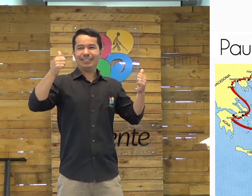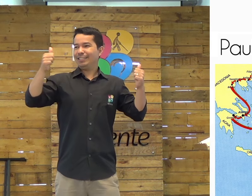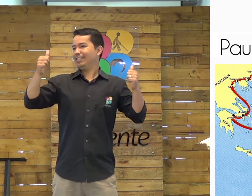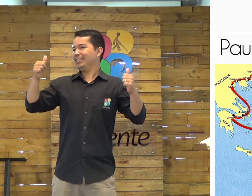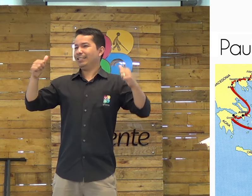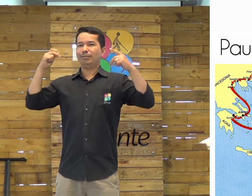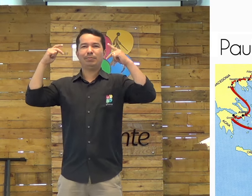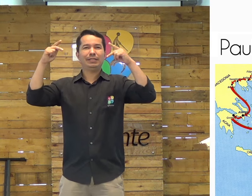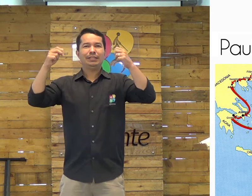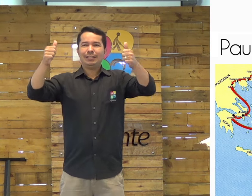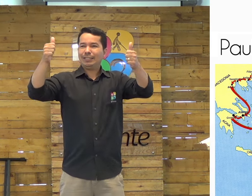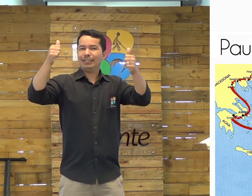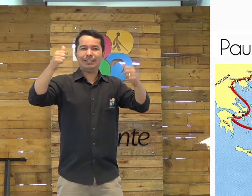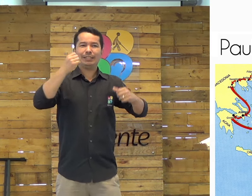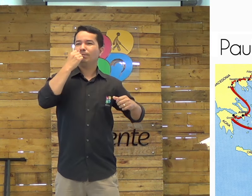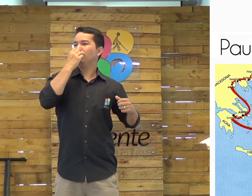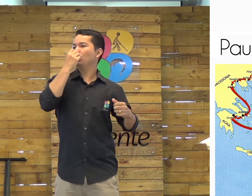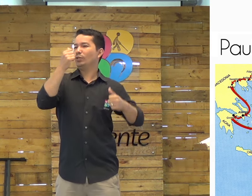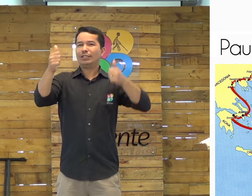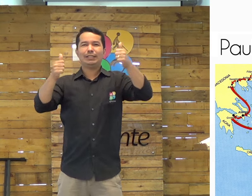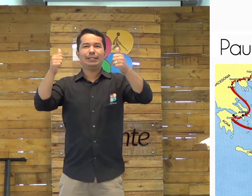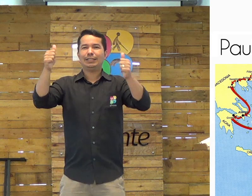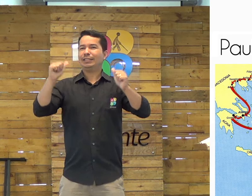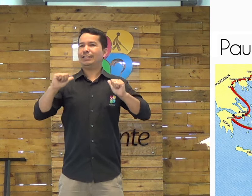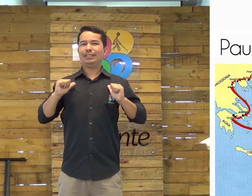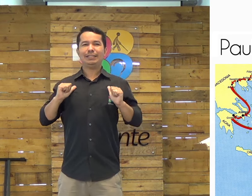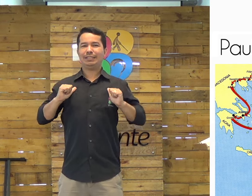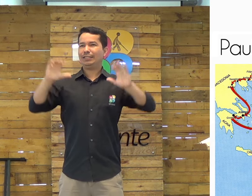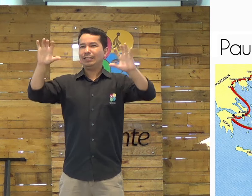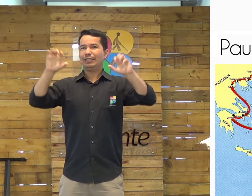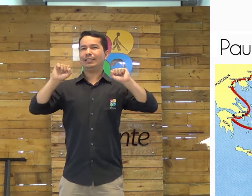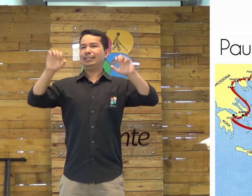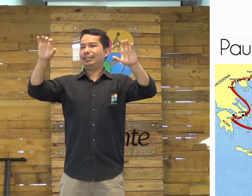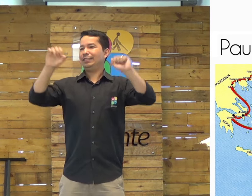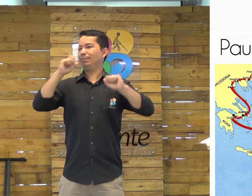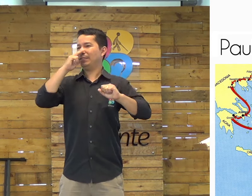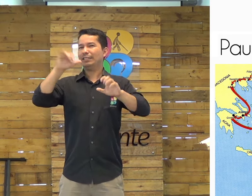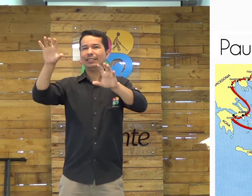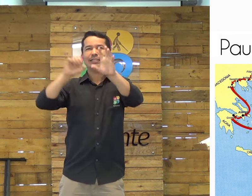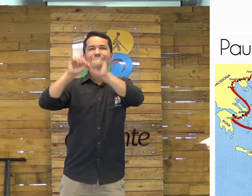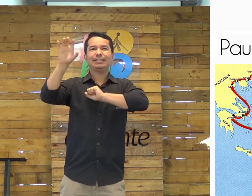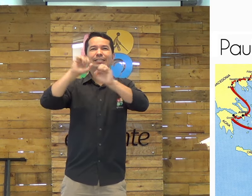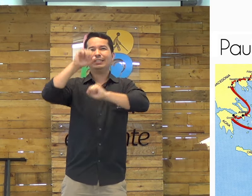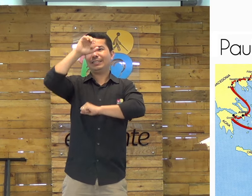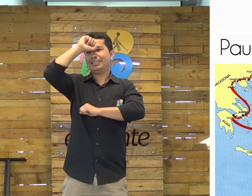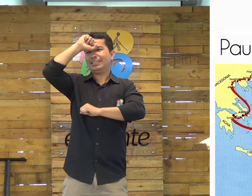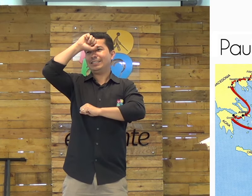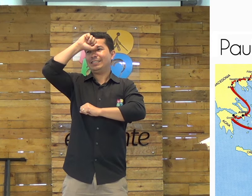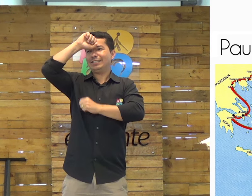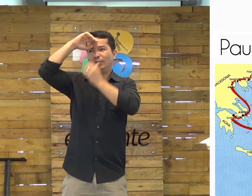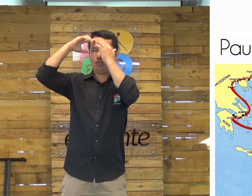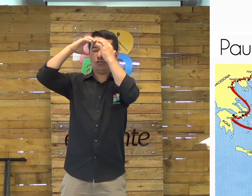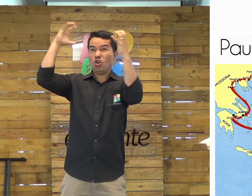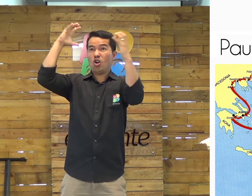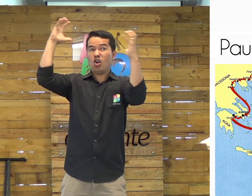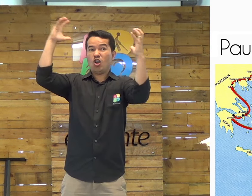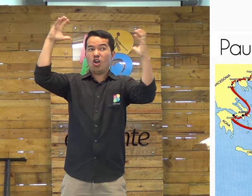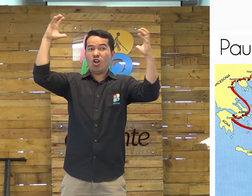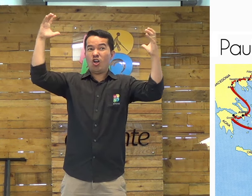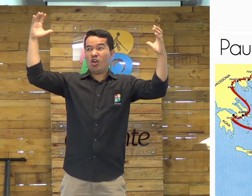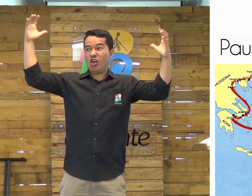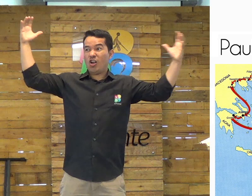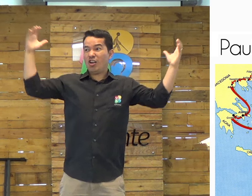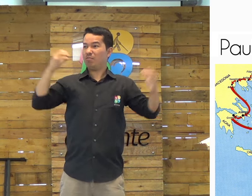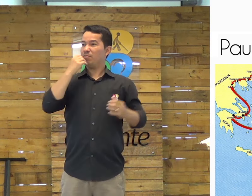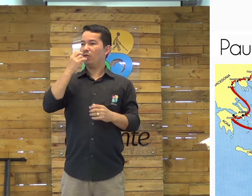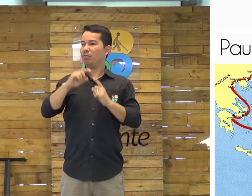igreja, você tem opção de igreja, porque é um lugar bom, e eu só aprendo a ver na igreja e aprender, porque tem pastores,